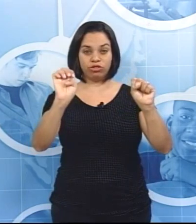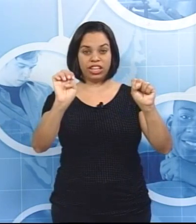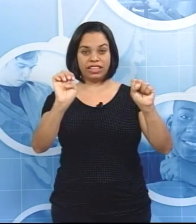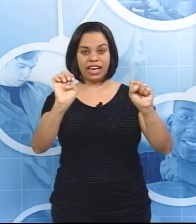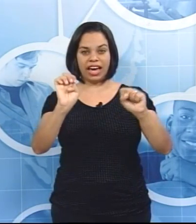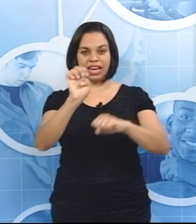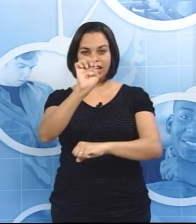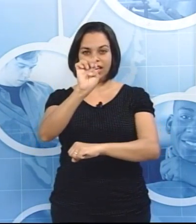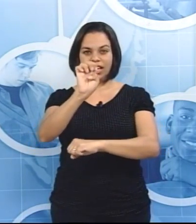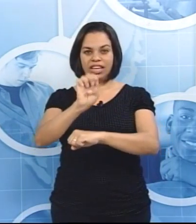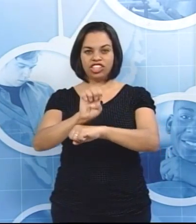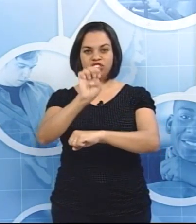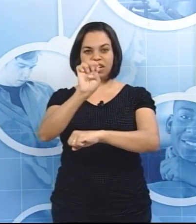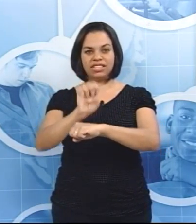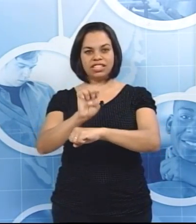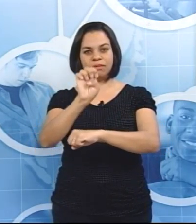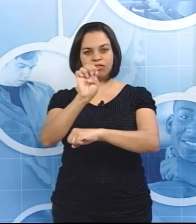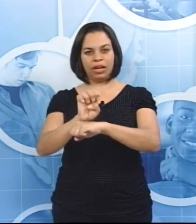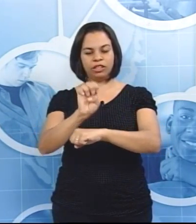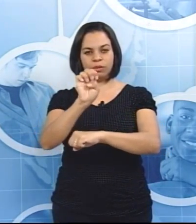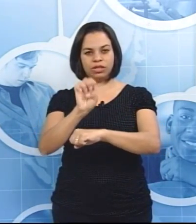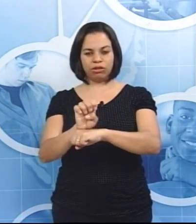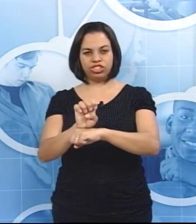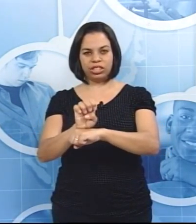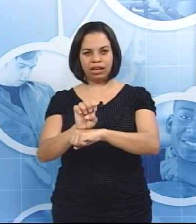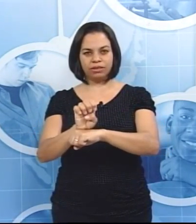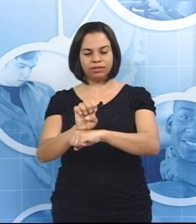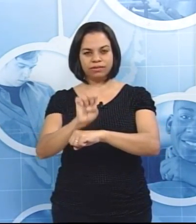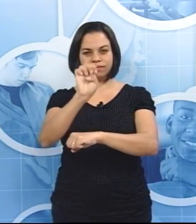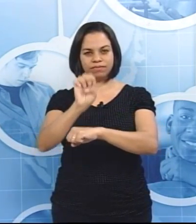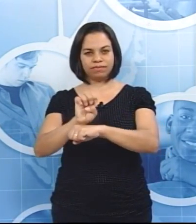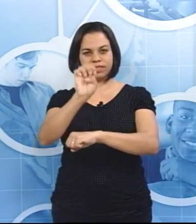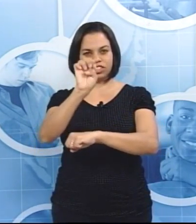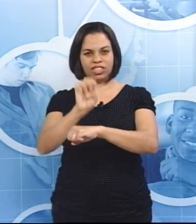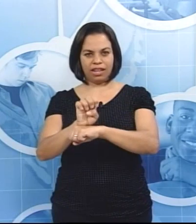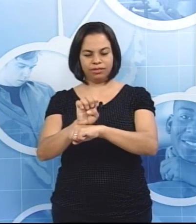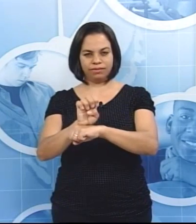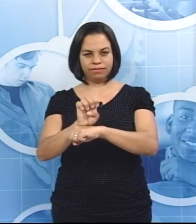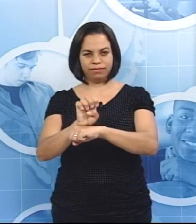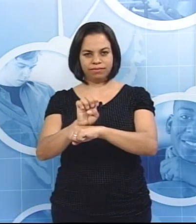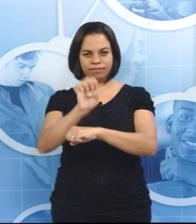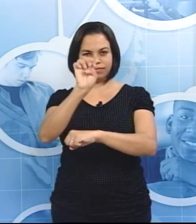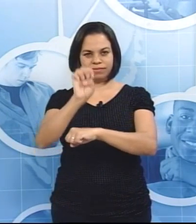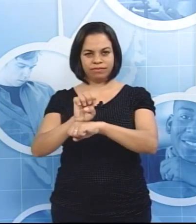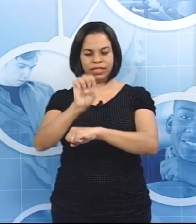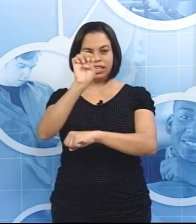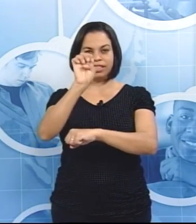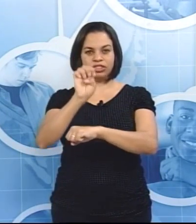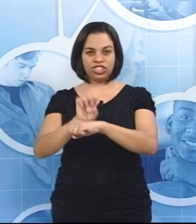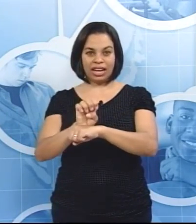direita em E, e a gente faz esse movimento para o sinal de estado. Estado. Então,